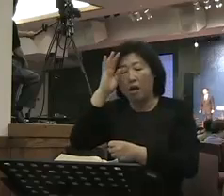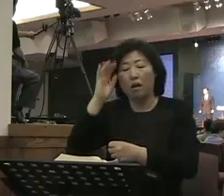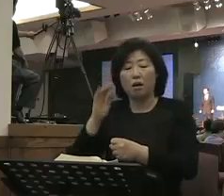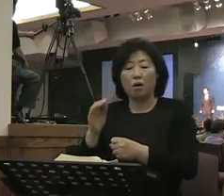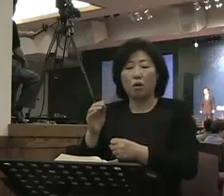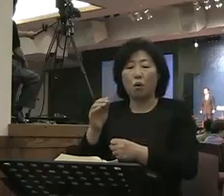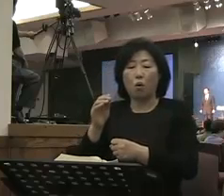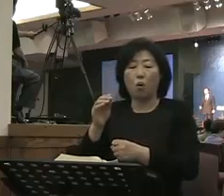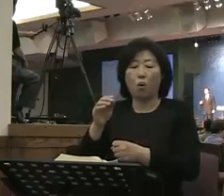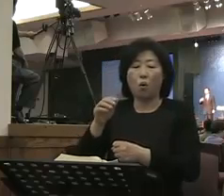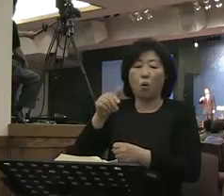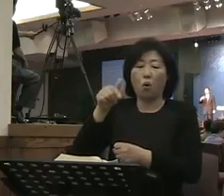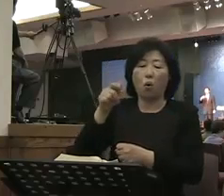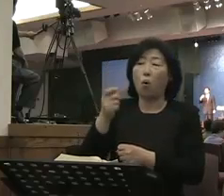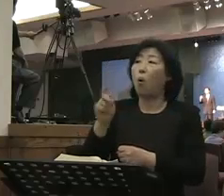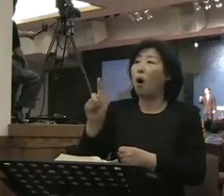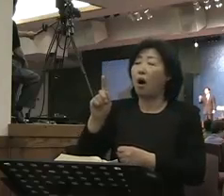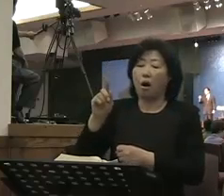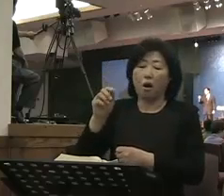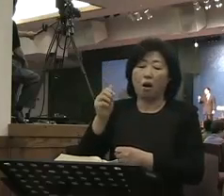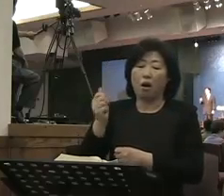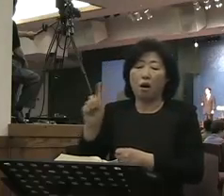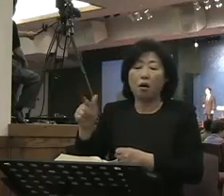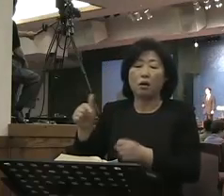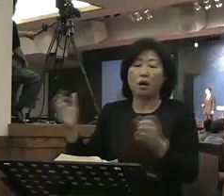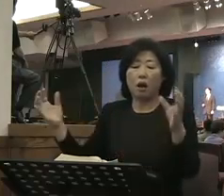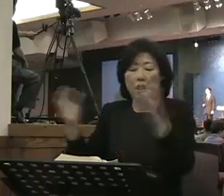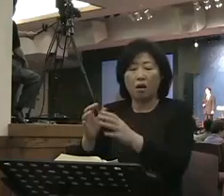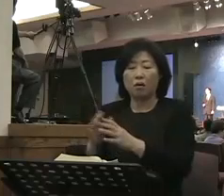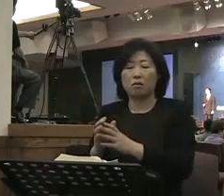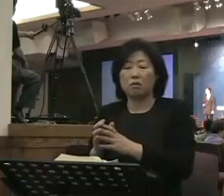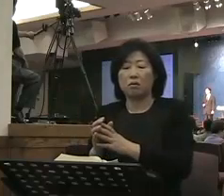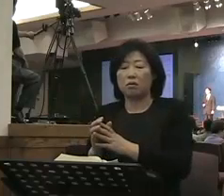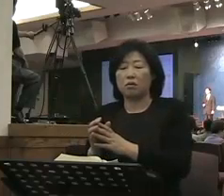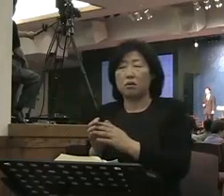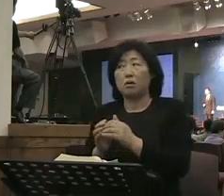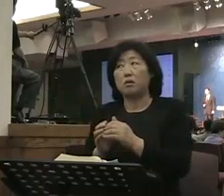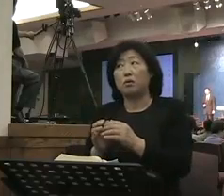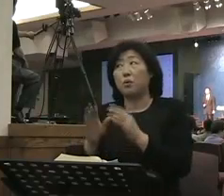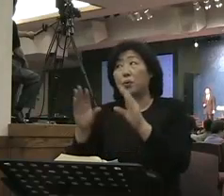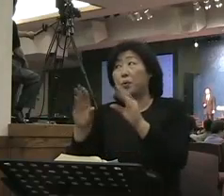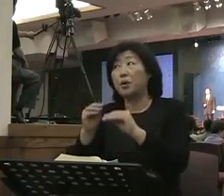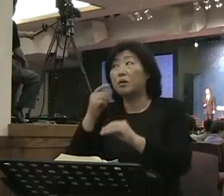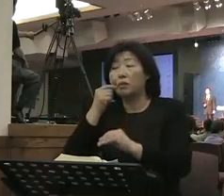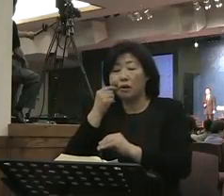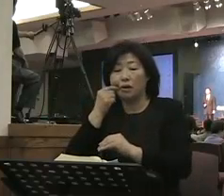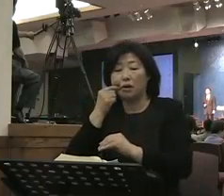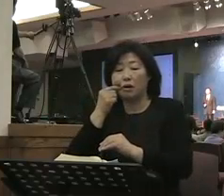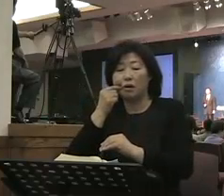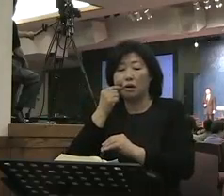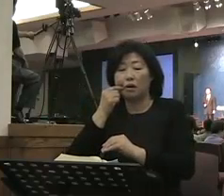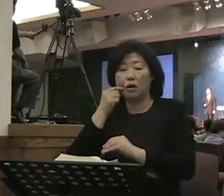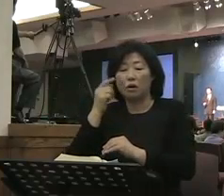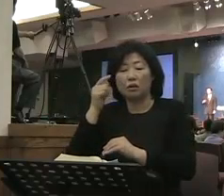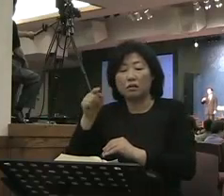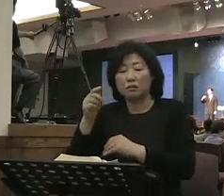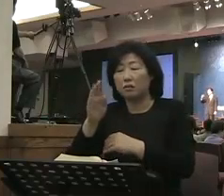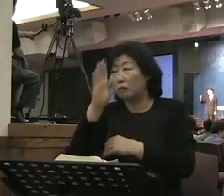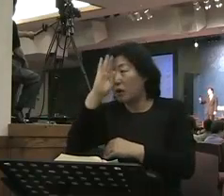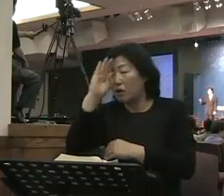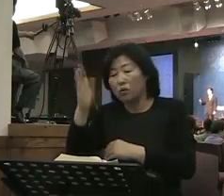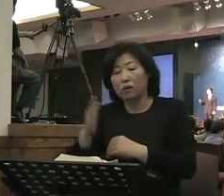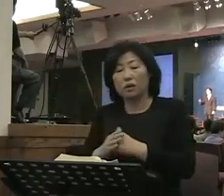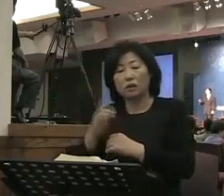동원하여도 우리가 극복할 수 없는 질병이 되었는가 생각하지 아니할 수가 없습니다. 그리고